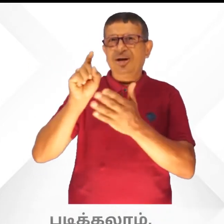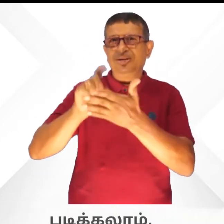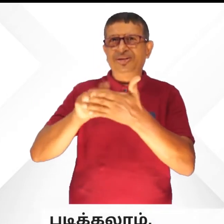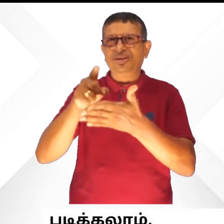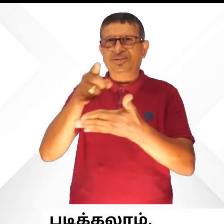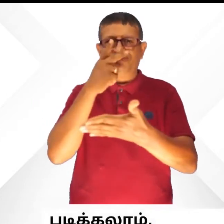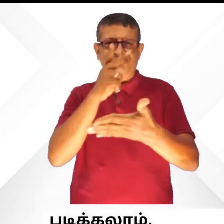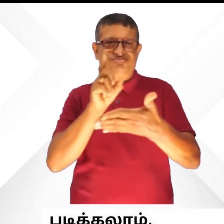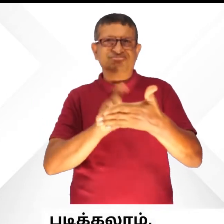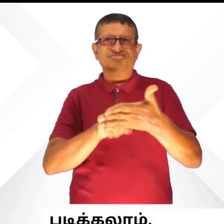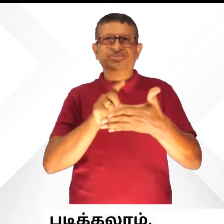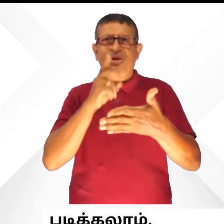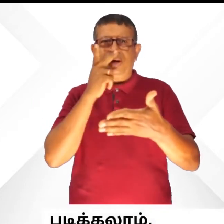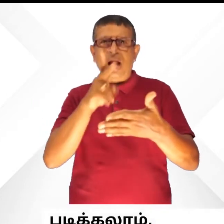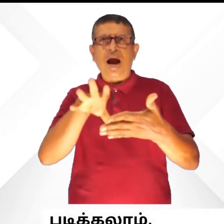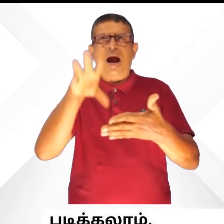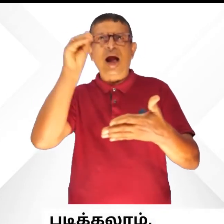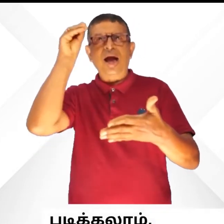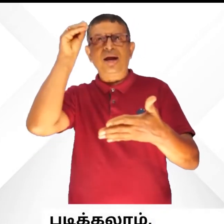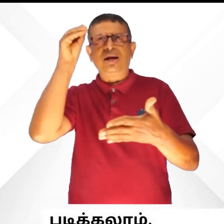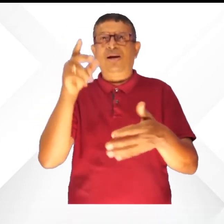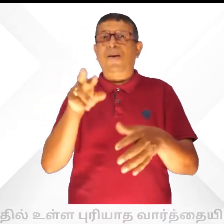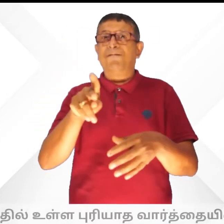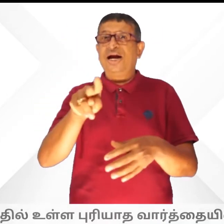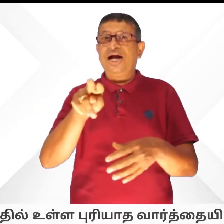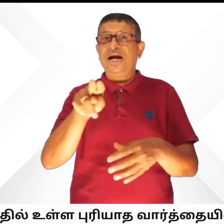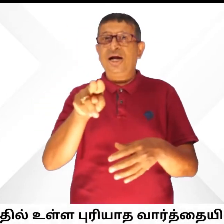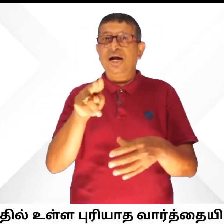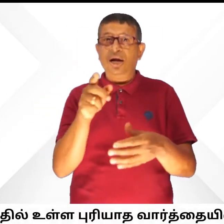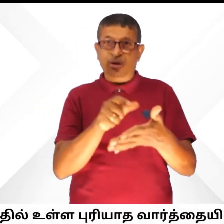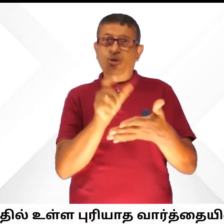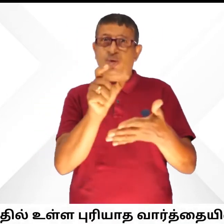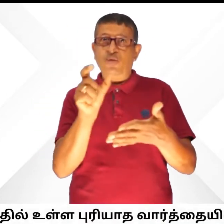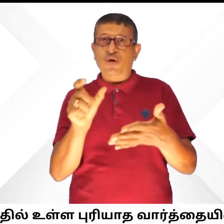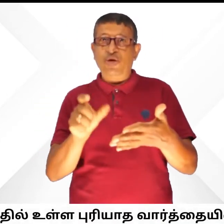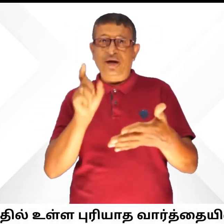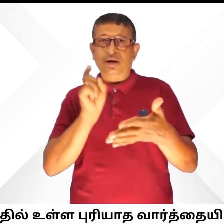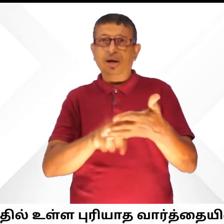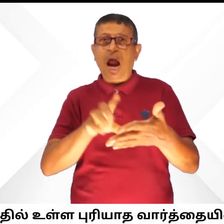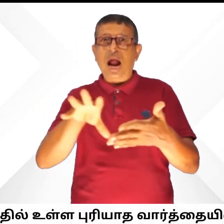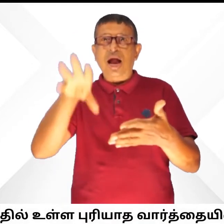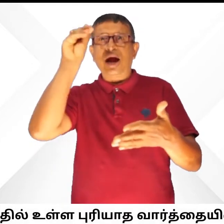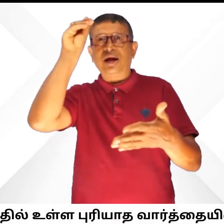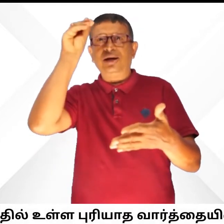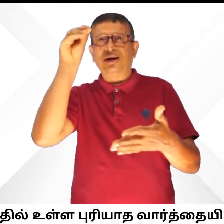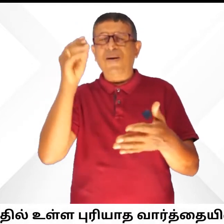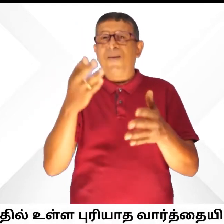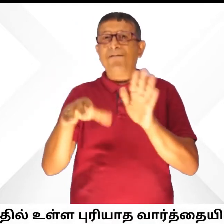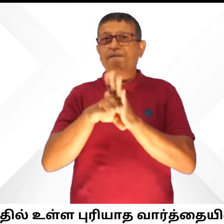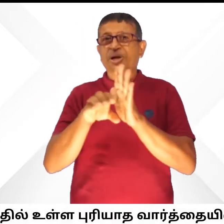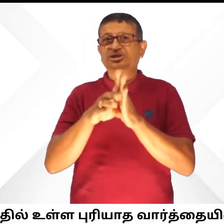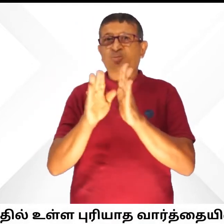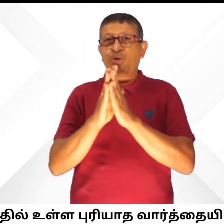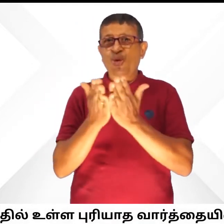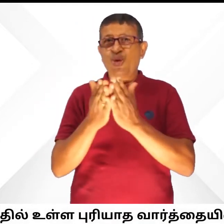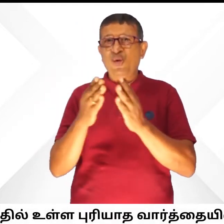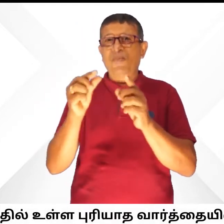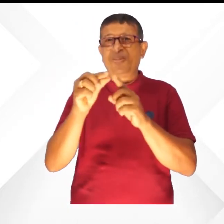இதனை குழந்தைகள் பெி dividendsuftர்கள் மற்றும் ஆசதியர்களும் பயன்μηப்படுத்திப்படிக்கலாம். இதில் பாடதில் உள்ள புரியாத வார்த்தையின் வி burnக்கமِّ பாடம்